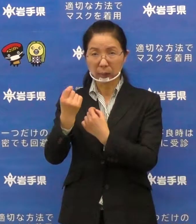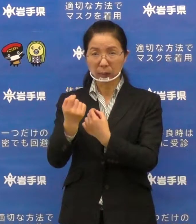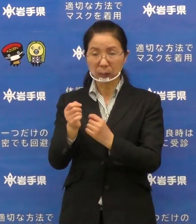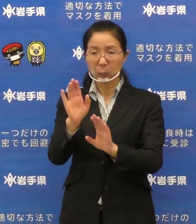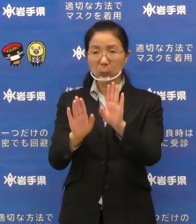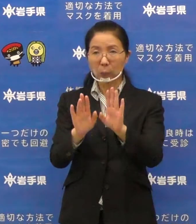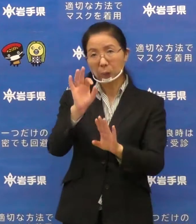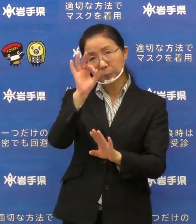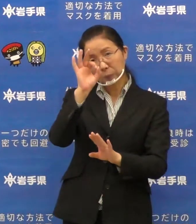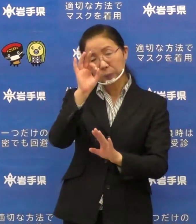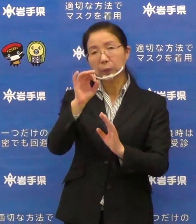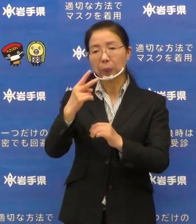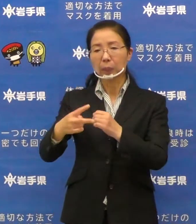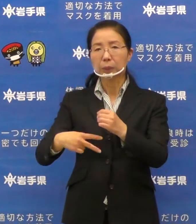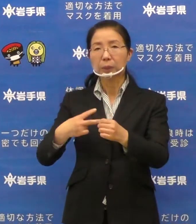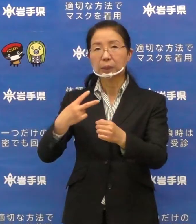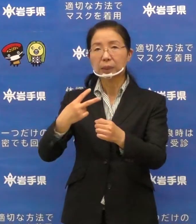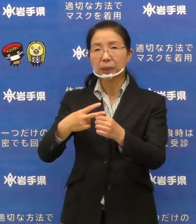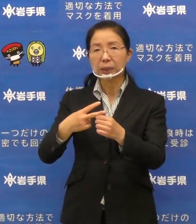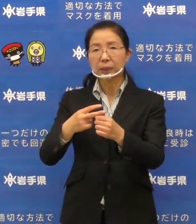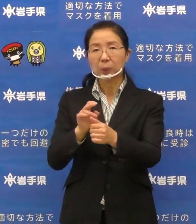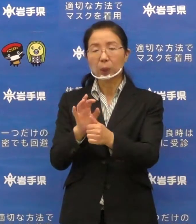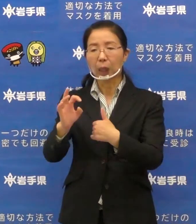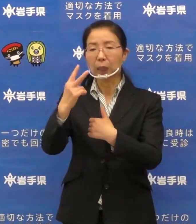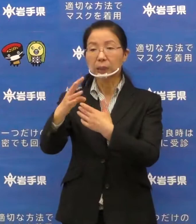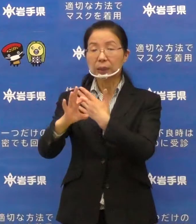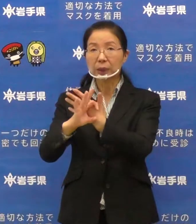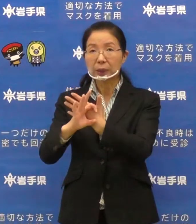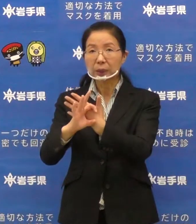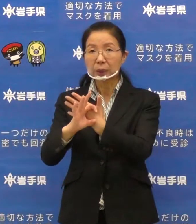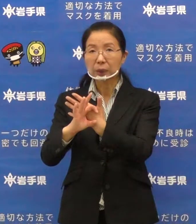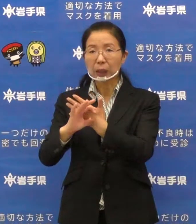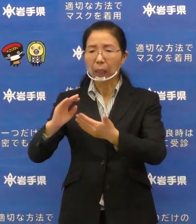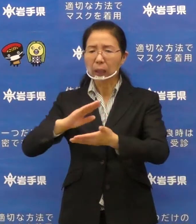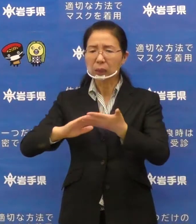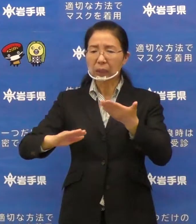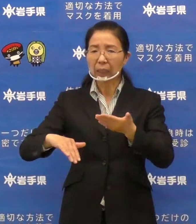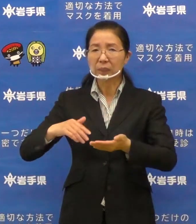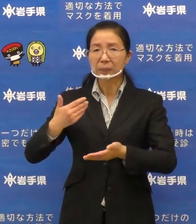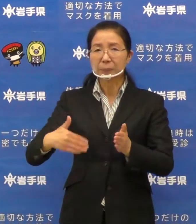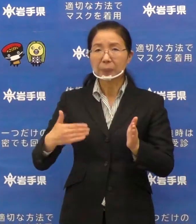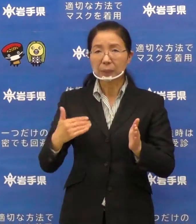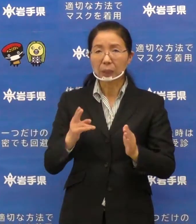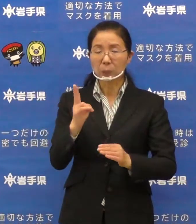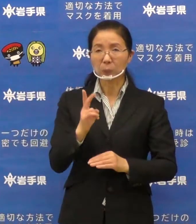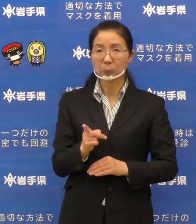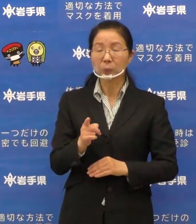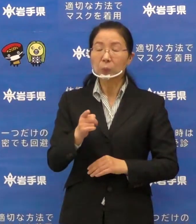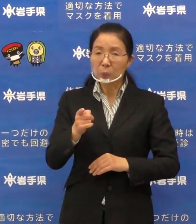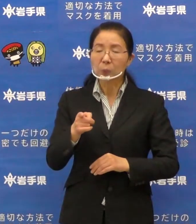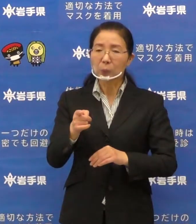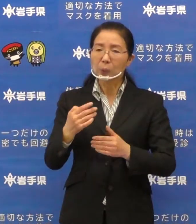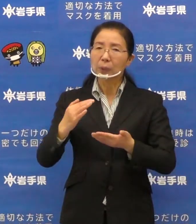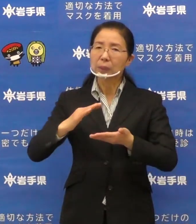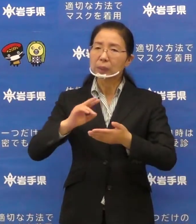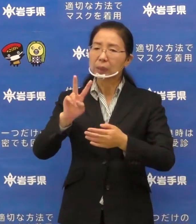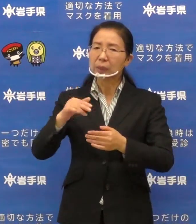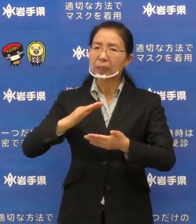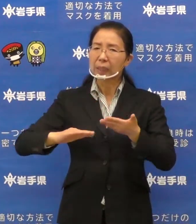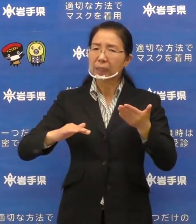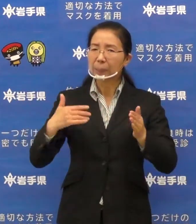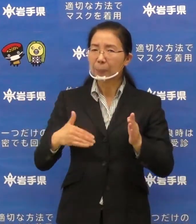と2連で知事はなっていないということですけれども、どのようなお考えから2連になっていないのでしょう